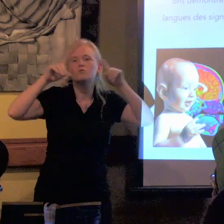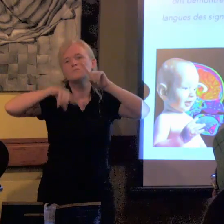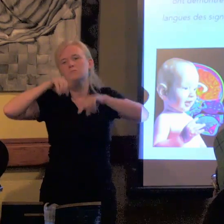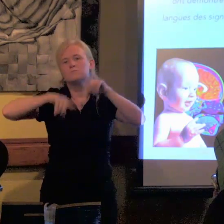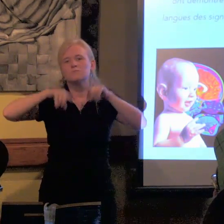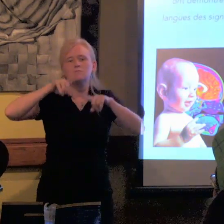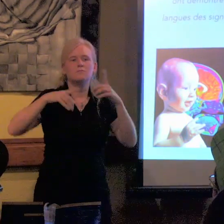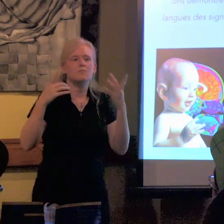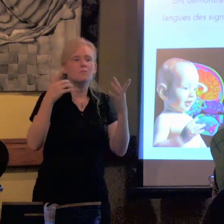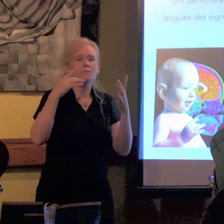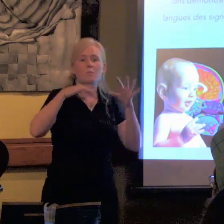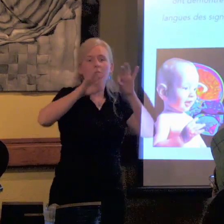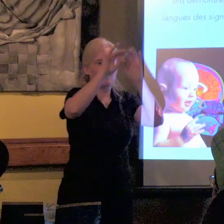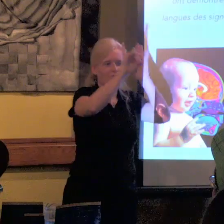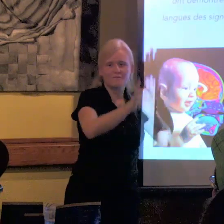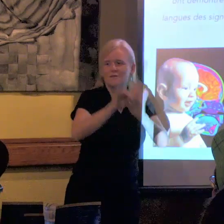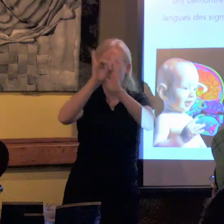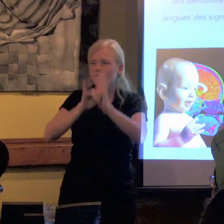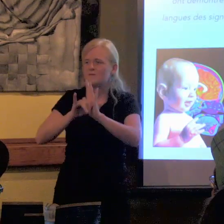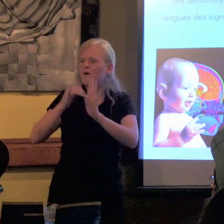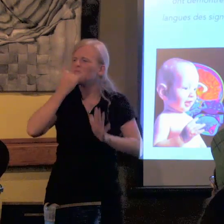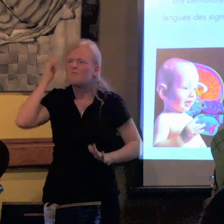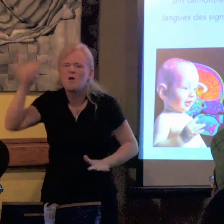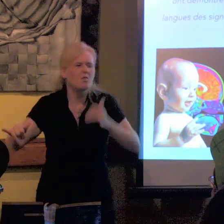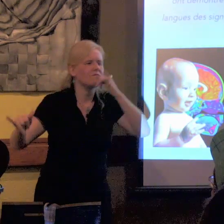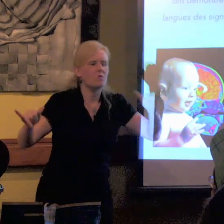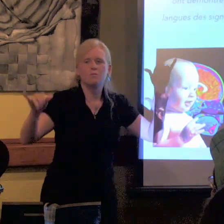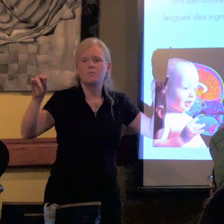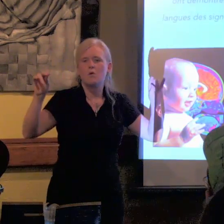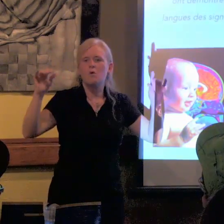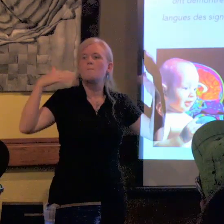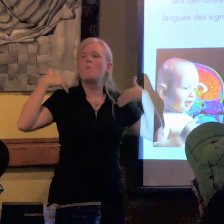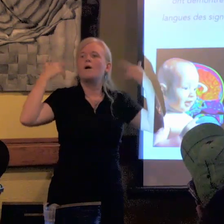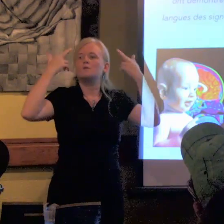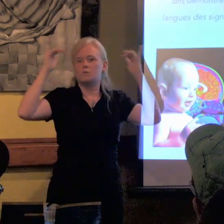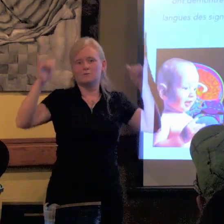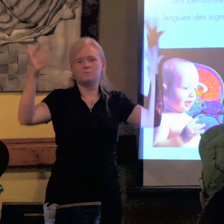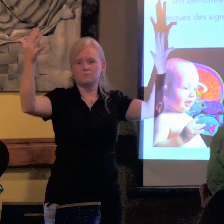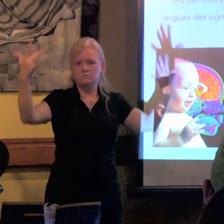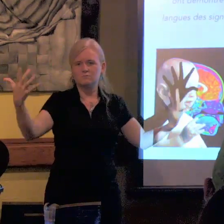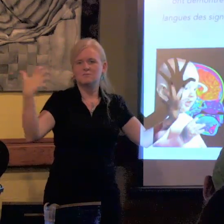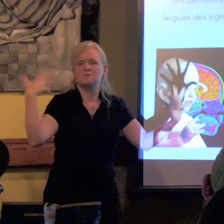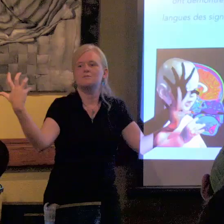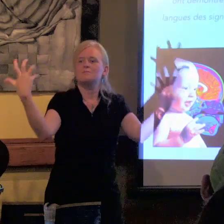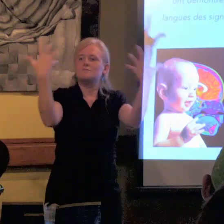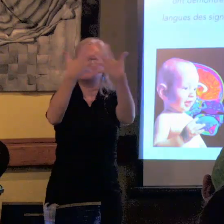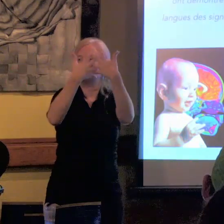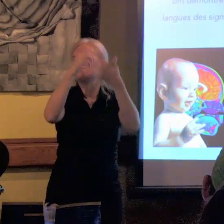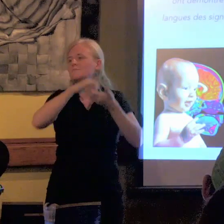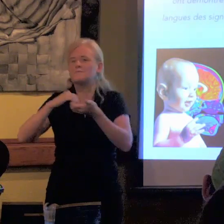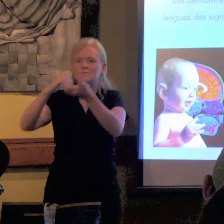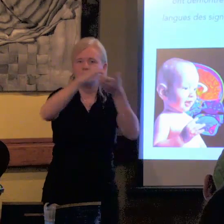ses cas de frustration. Donc, ça demande justement d'ouverture d'esprit, des trucs comme ça. Et l'idée ici n'est pas d'avoir un échange